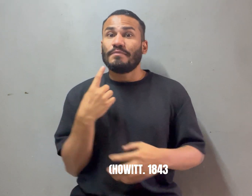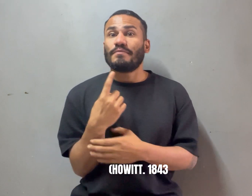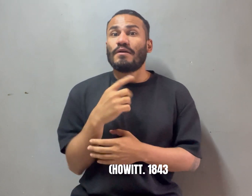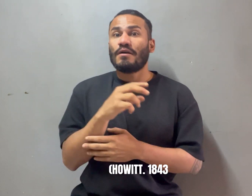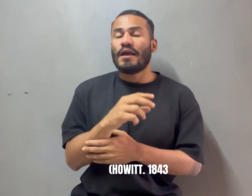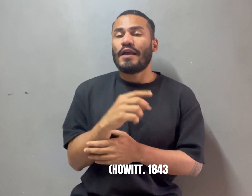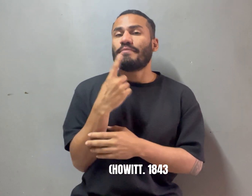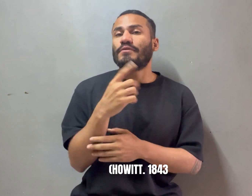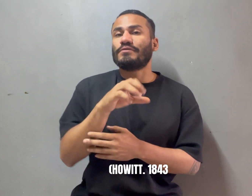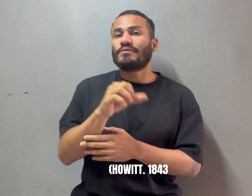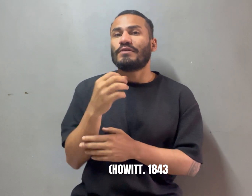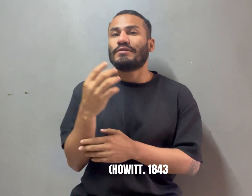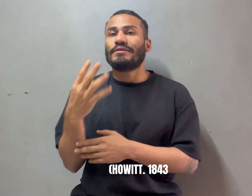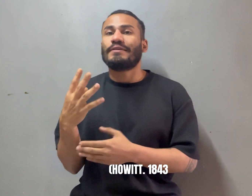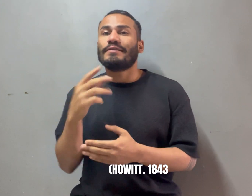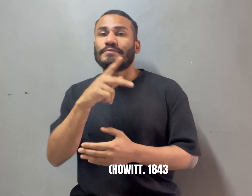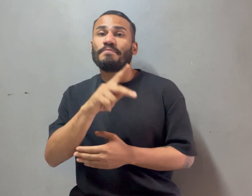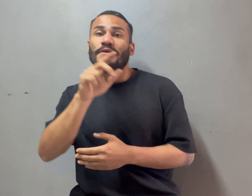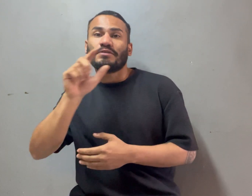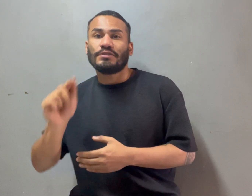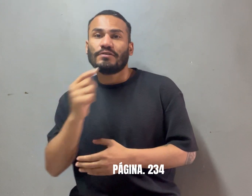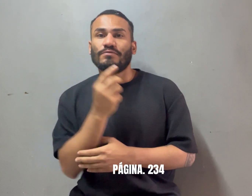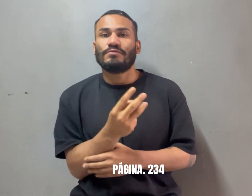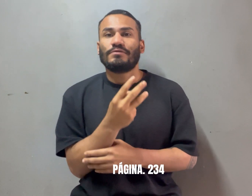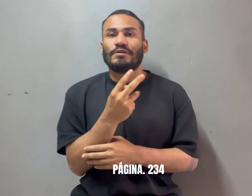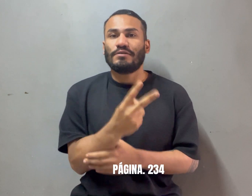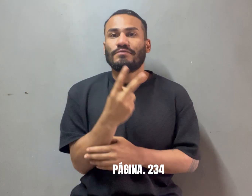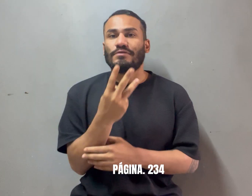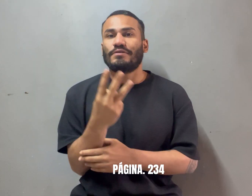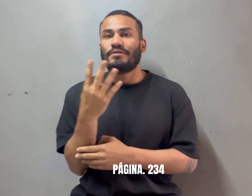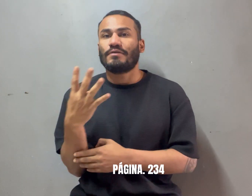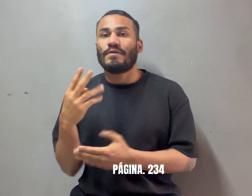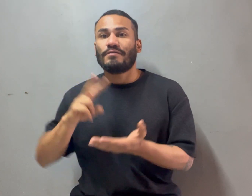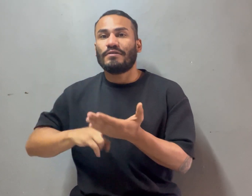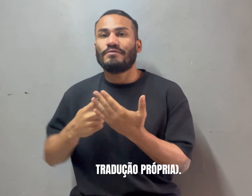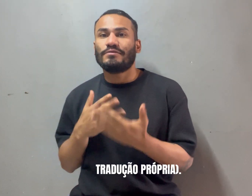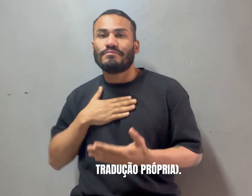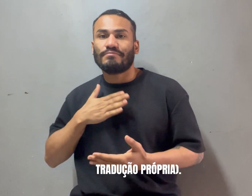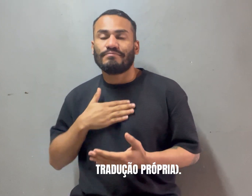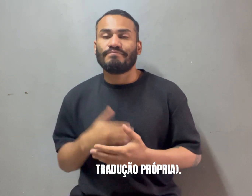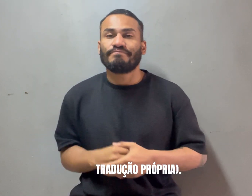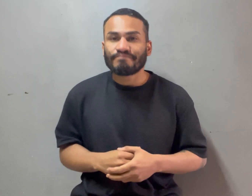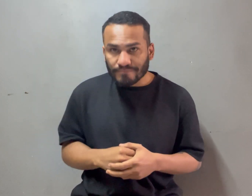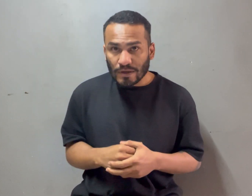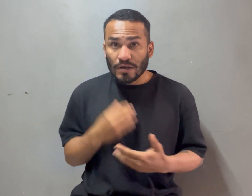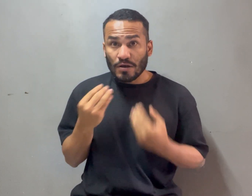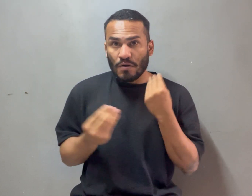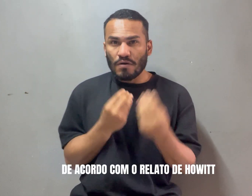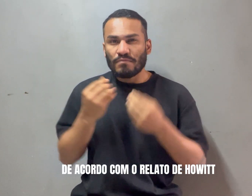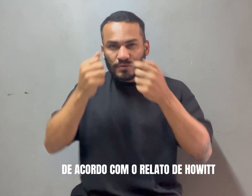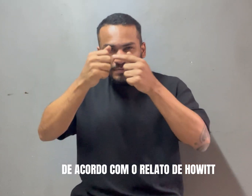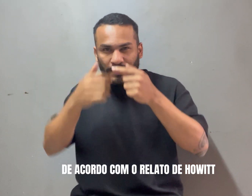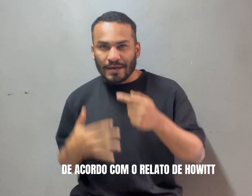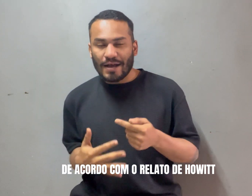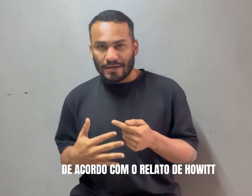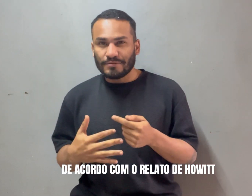Howitt, 1843, página 234, tradução própria. De acordo com o relato